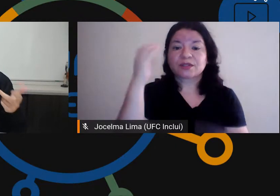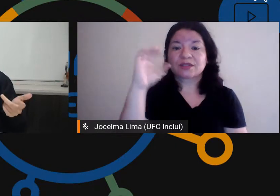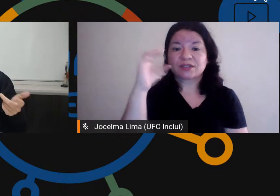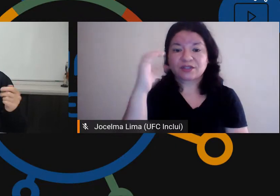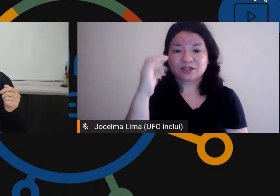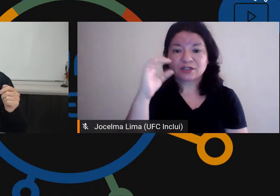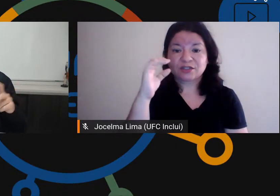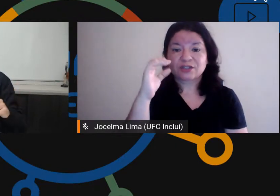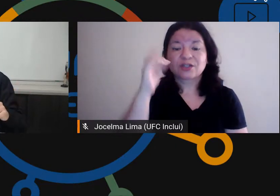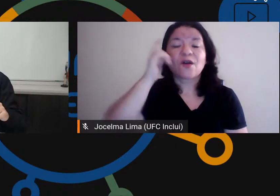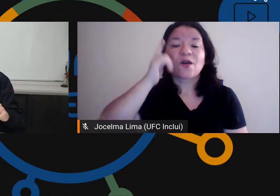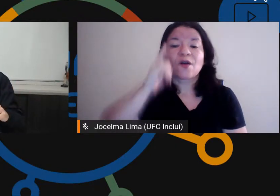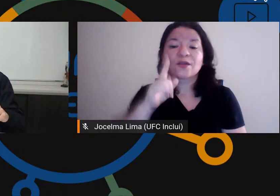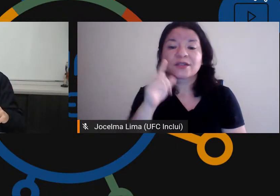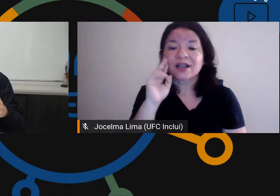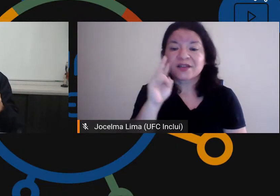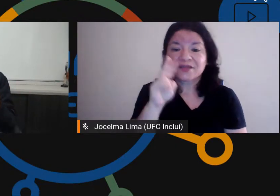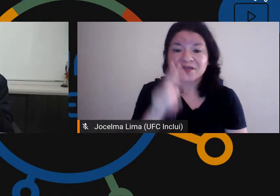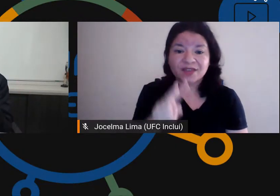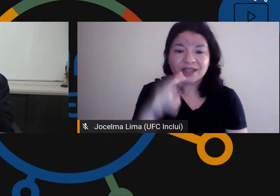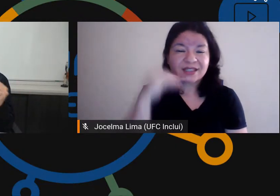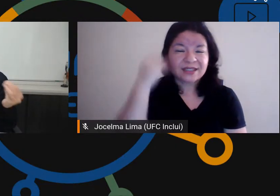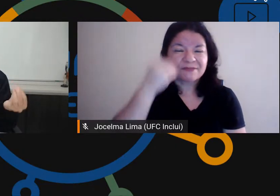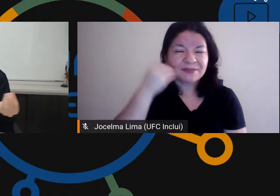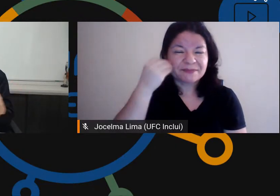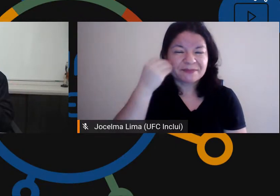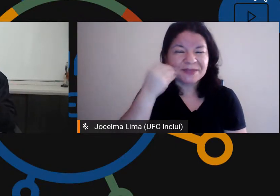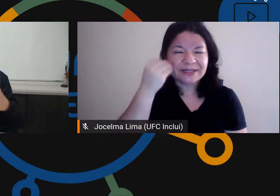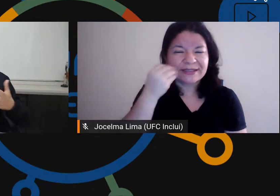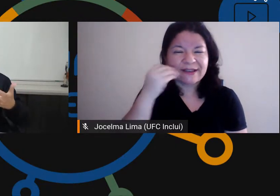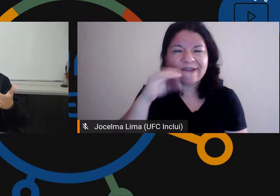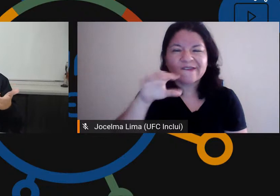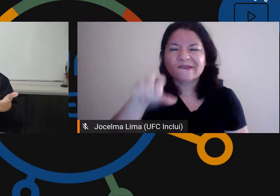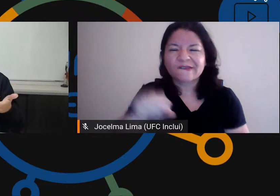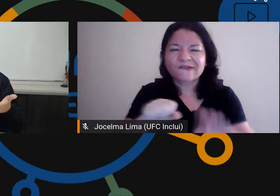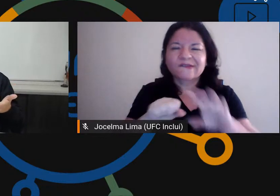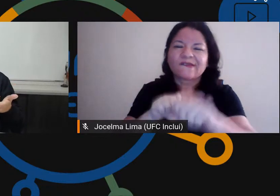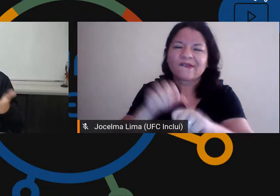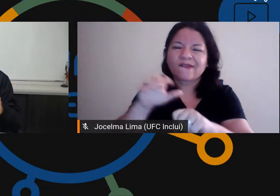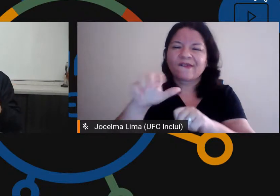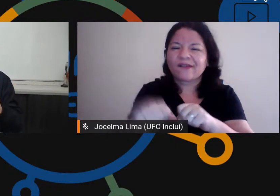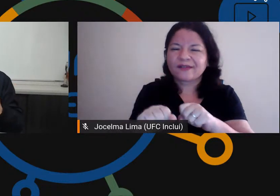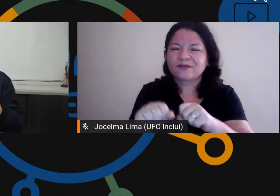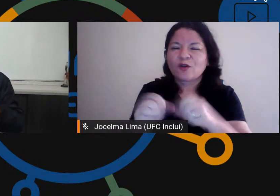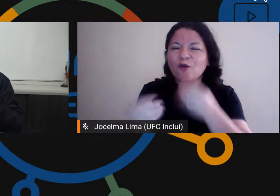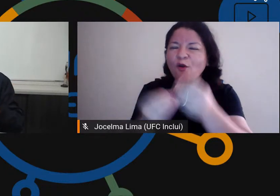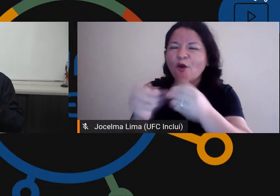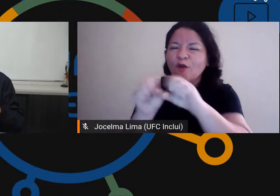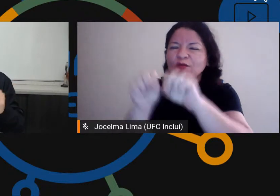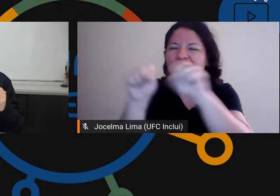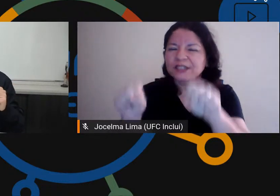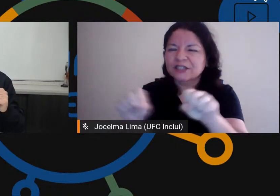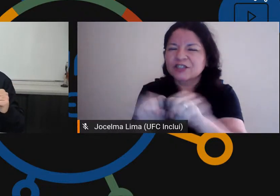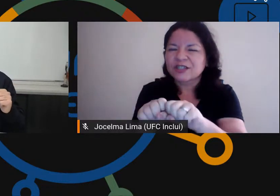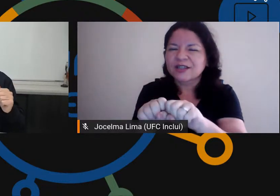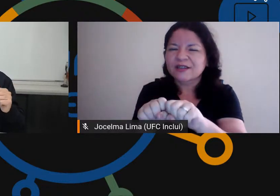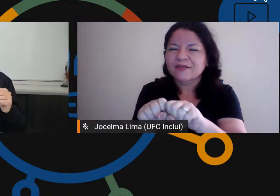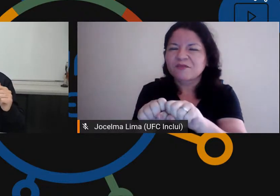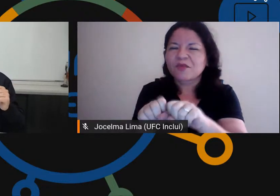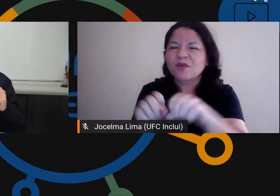dessas experiências singulares extrair o princípio daquele sistema. Conseguir agregar valor